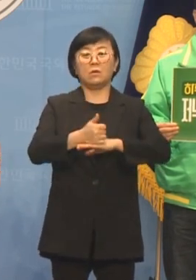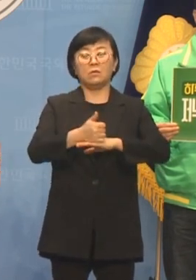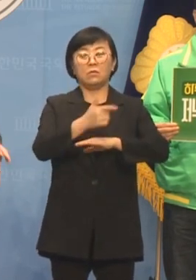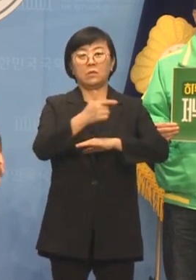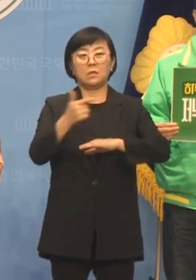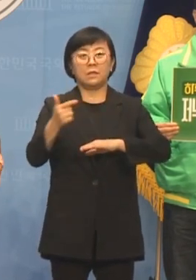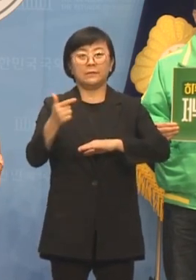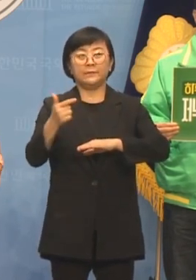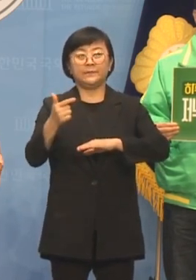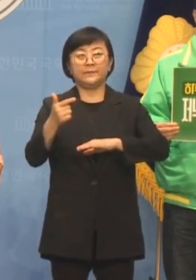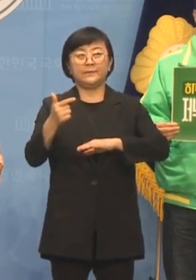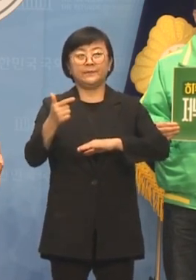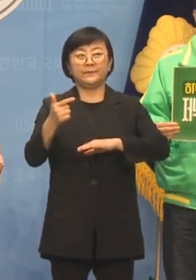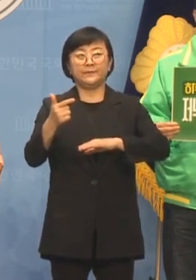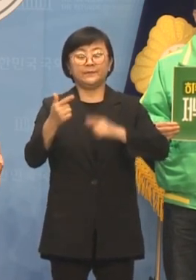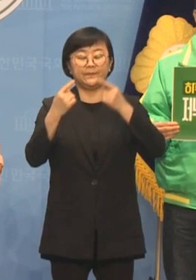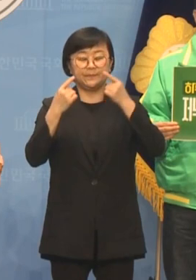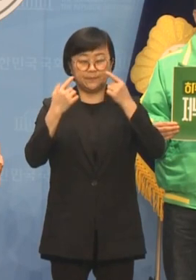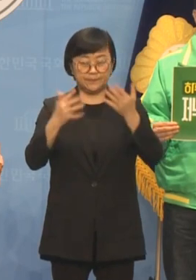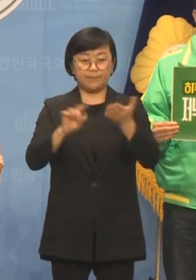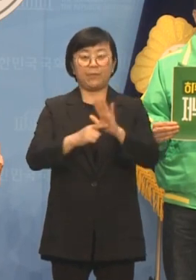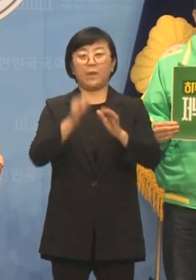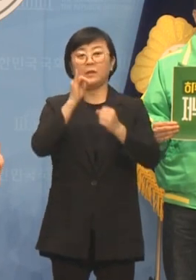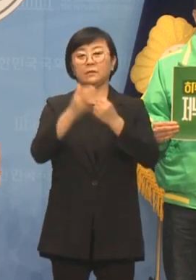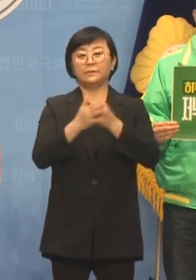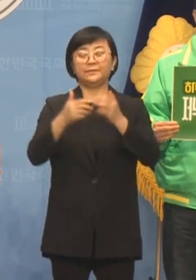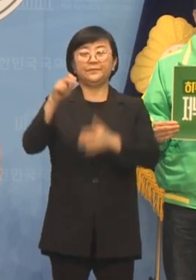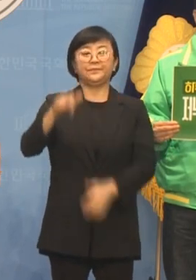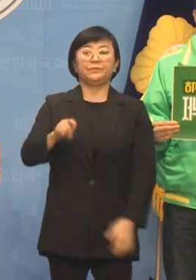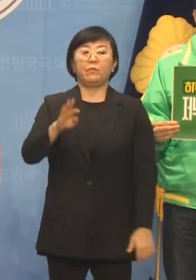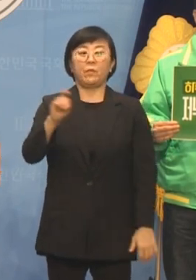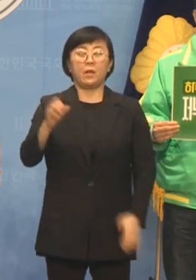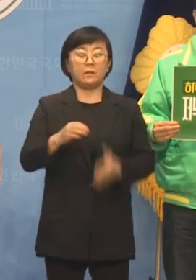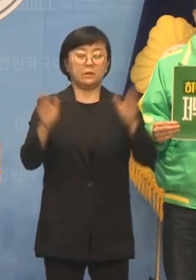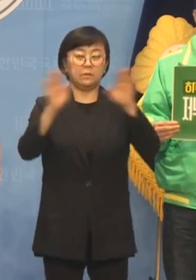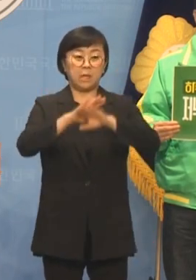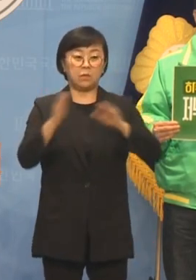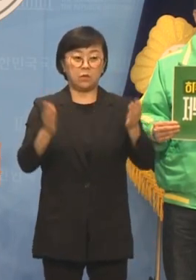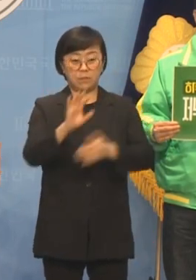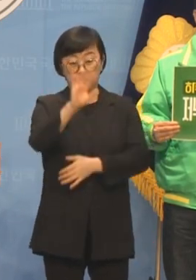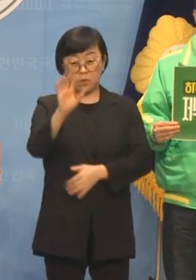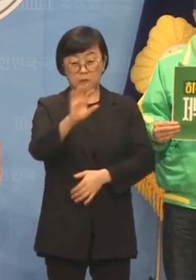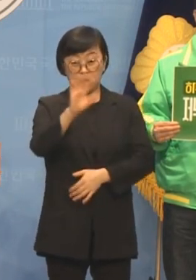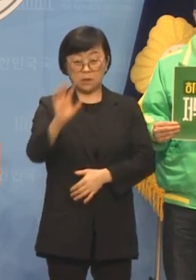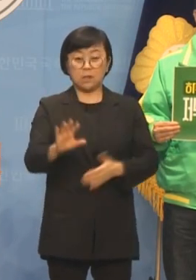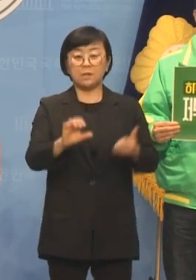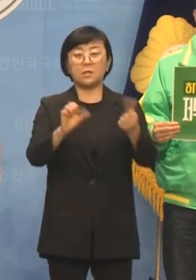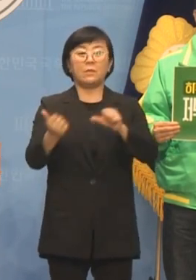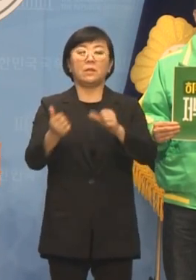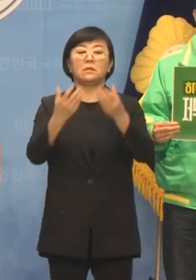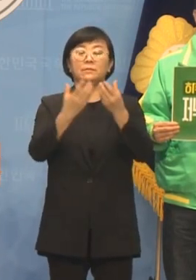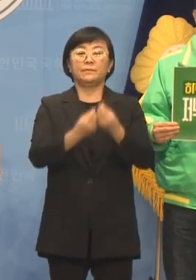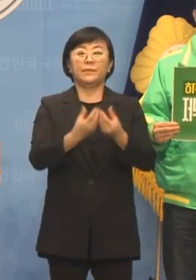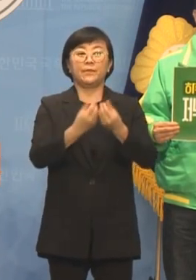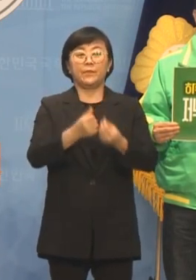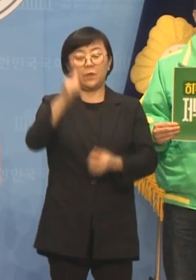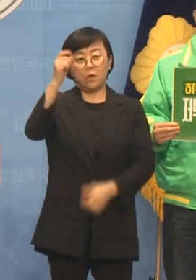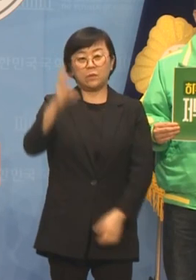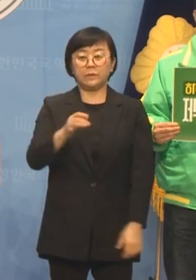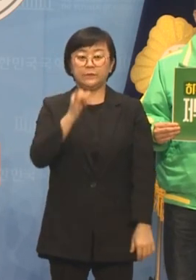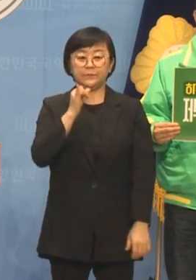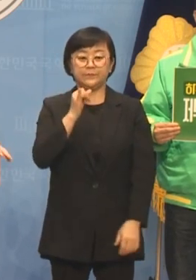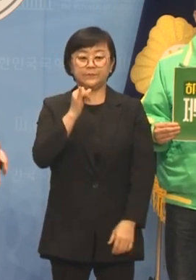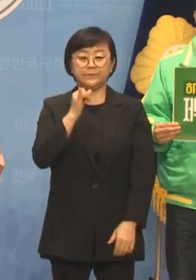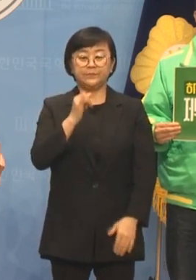확정적으로 되고 있습니다 실제로 쿠팡 등에서 심야 노동을 반복하다 사망한 사례가 여러 차례 있는